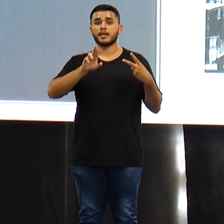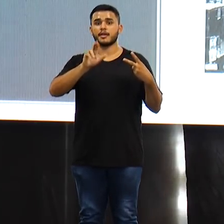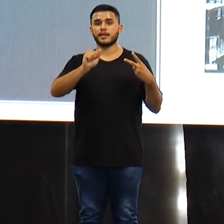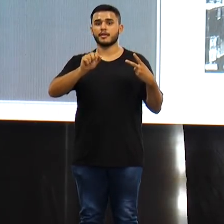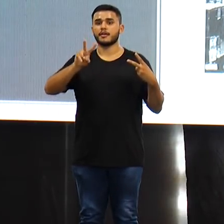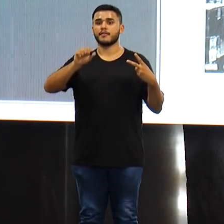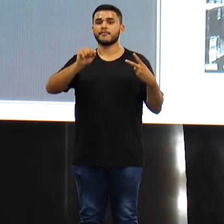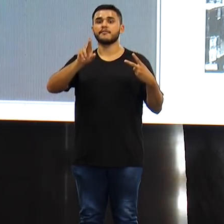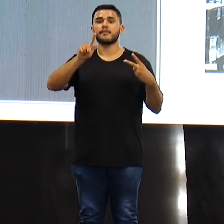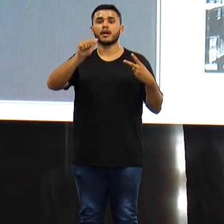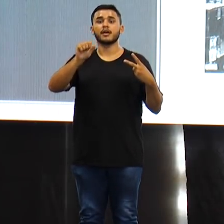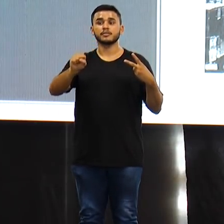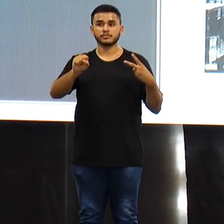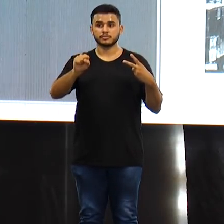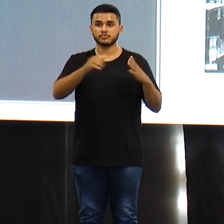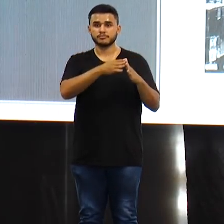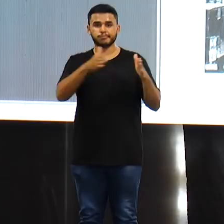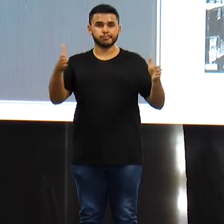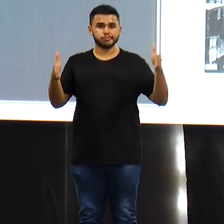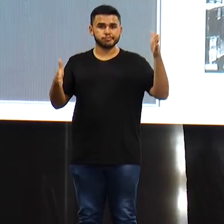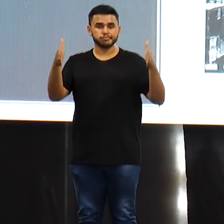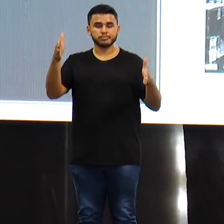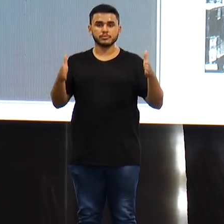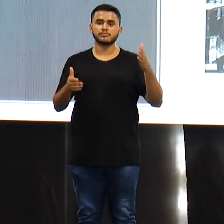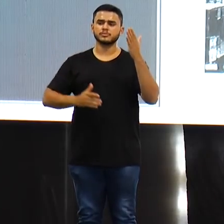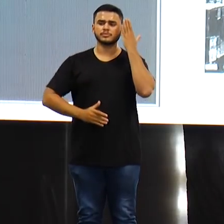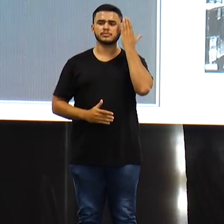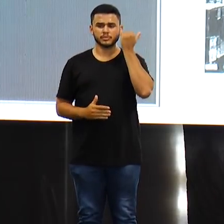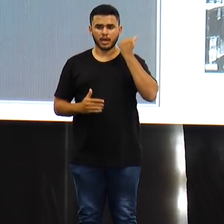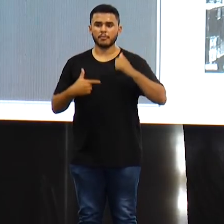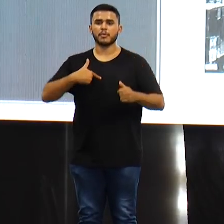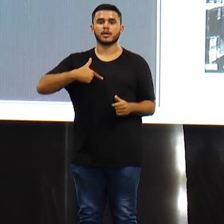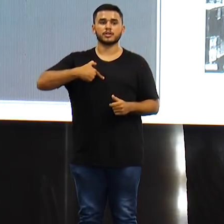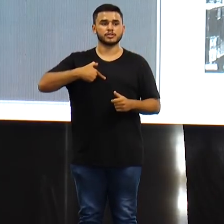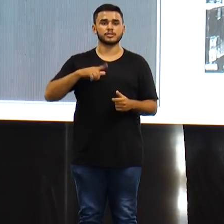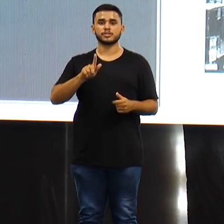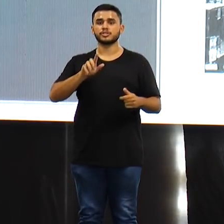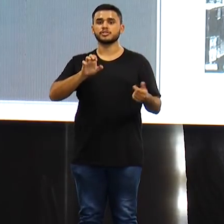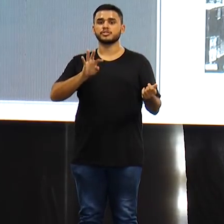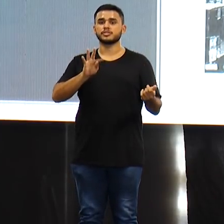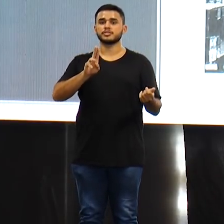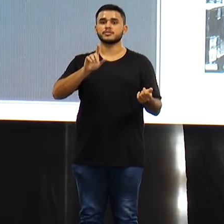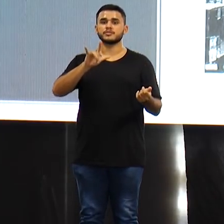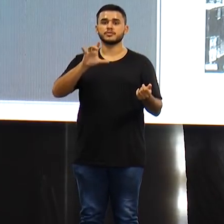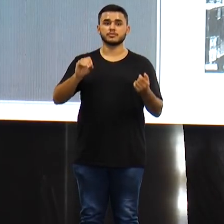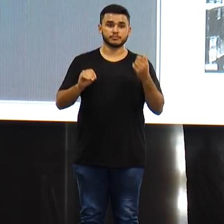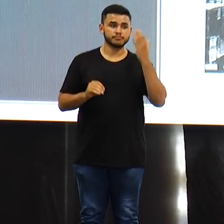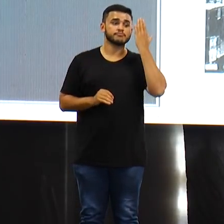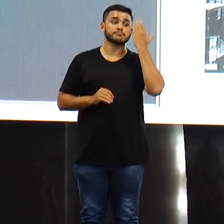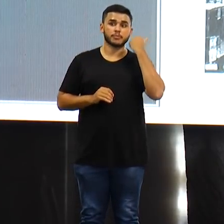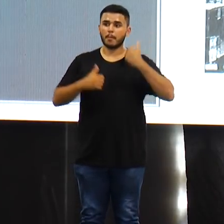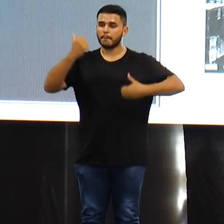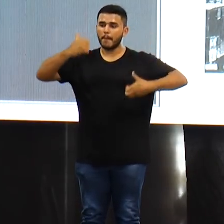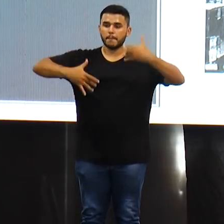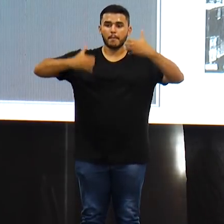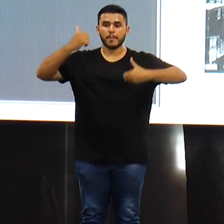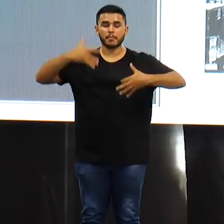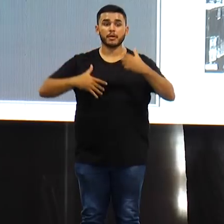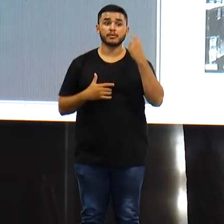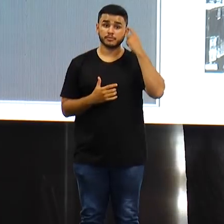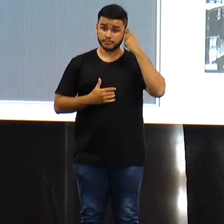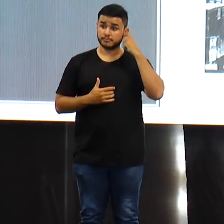Vargas. Isso você, quando o professor de história for falar sobre Getúlio Vargas, meu amigo, você não vai nem piscar. A